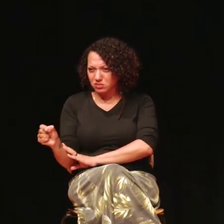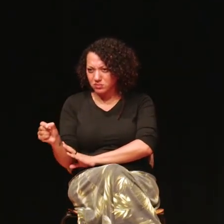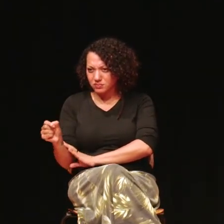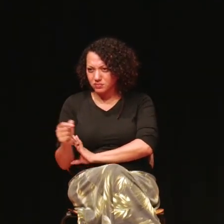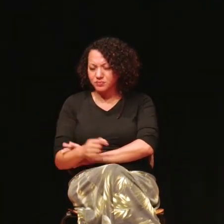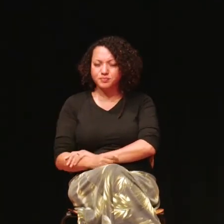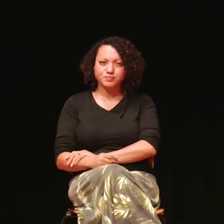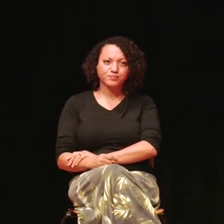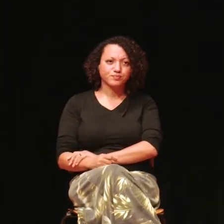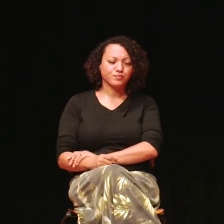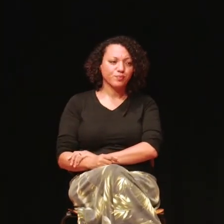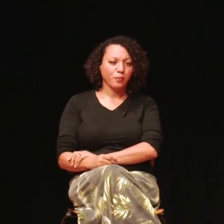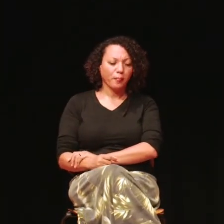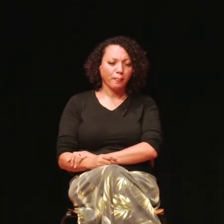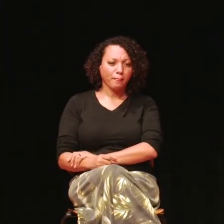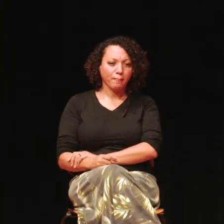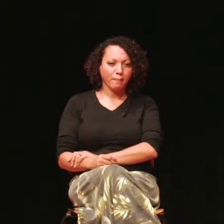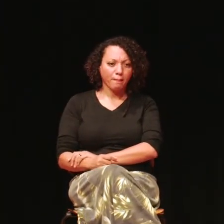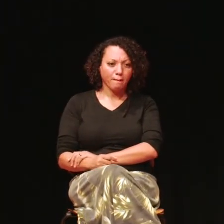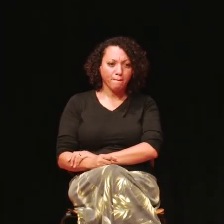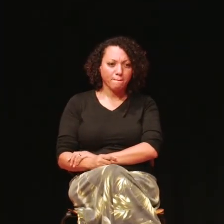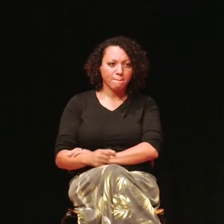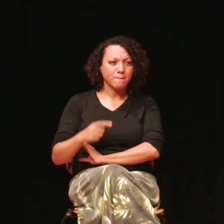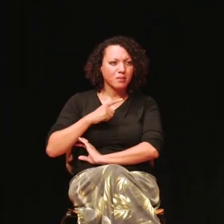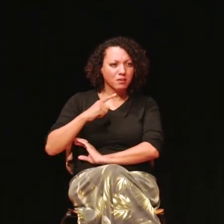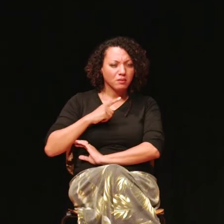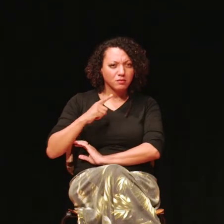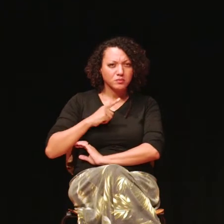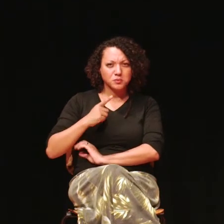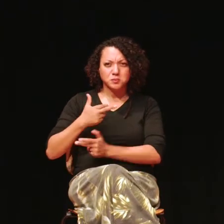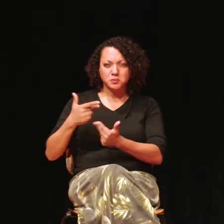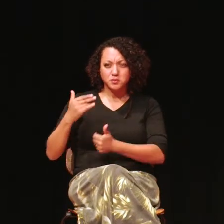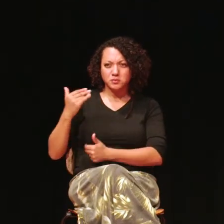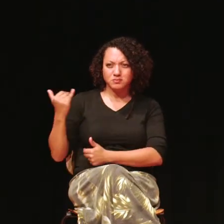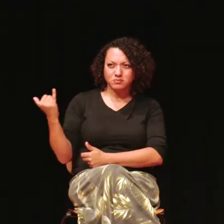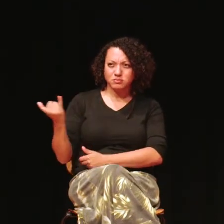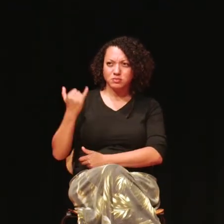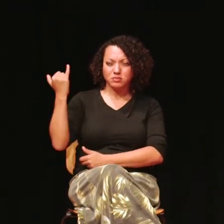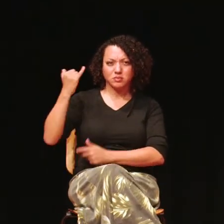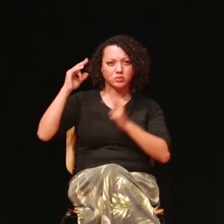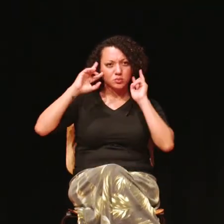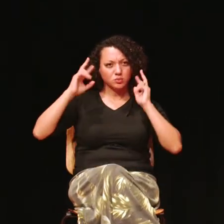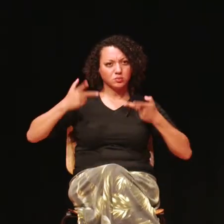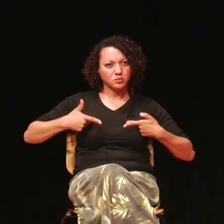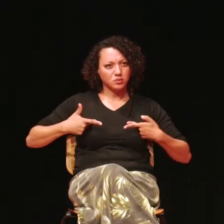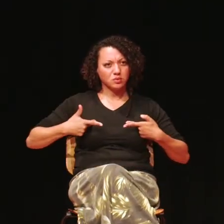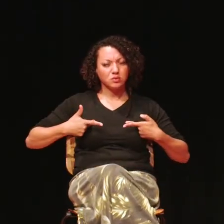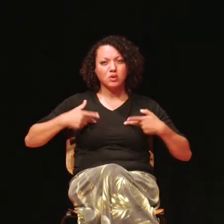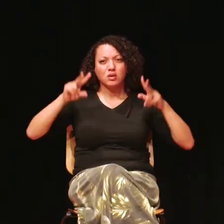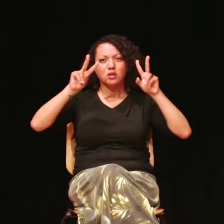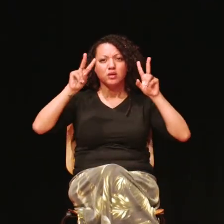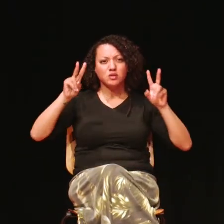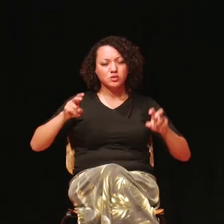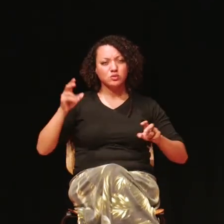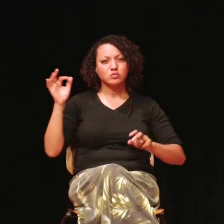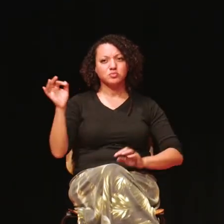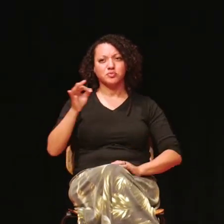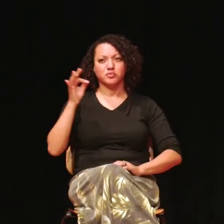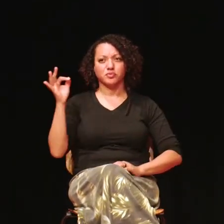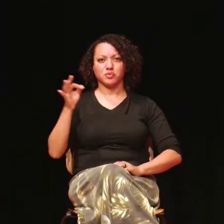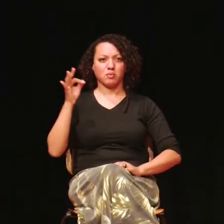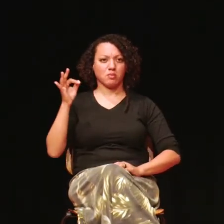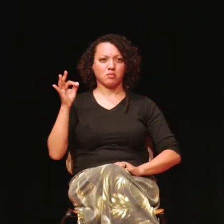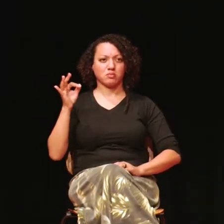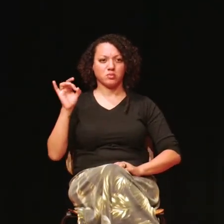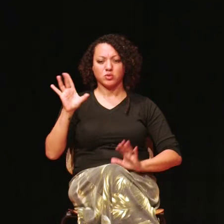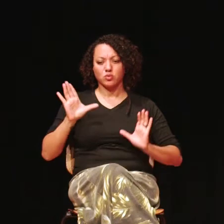cioè, a storia d'arte si occupa di questioni fondamentali do ser umano, cioè si occupa di questioni formali antes di